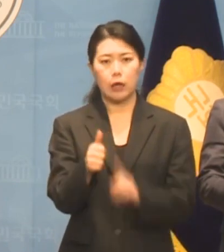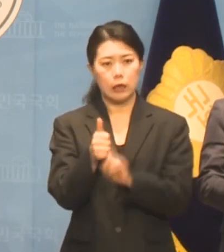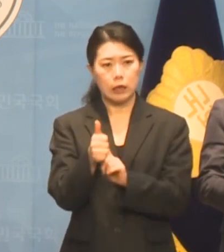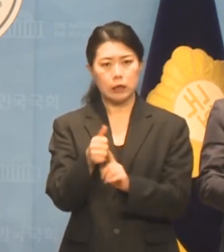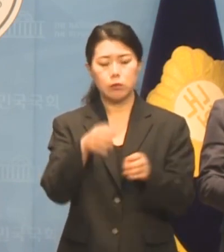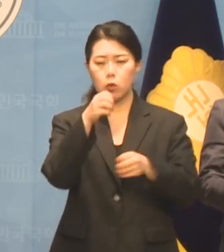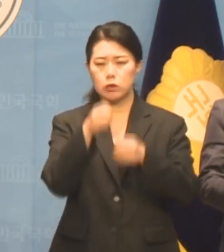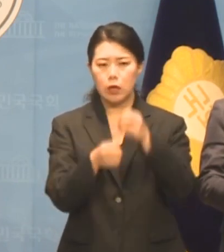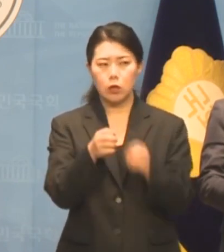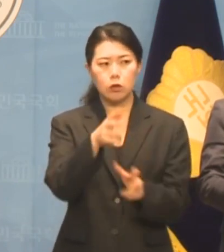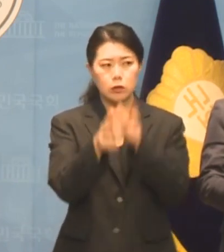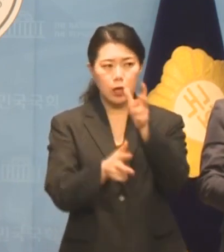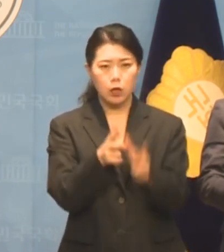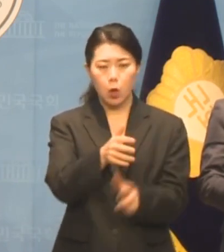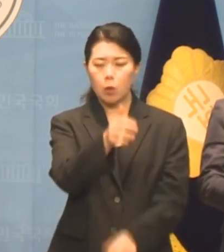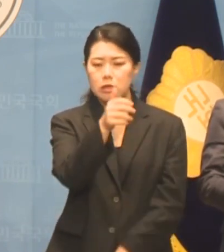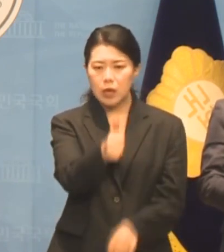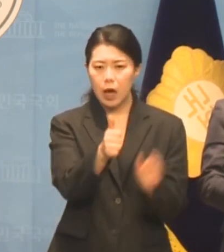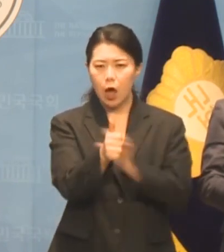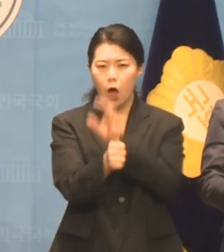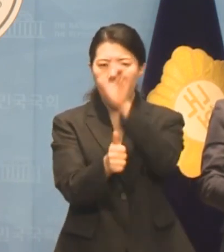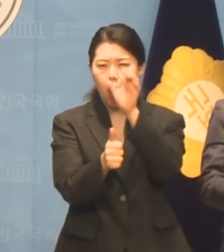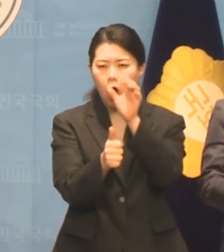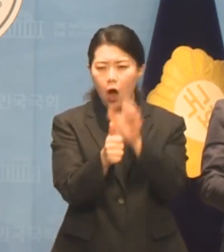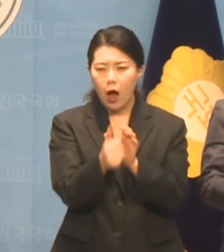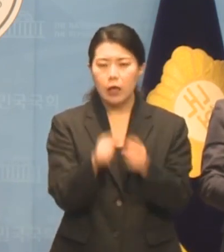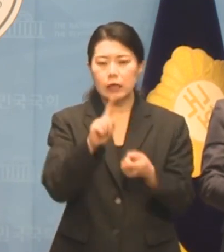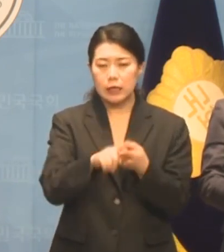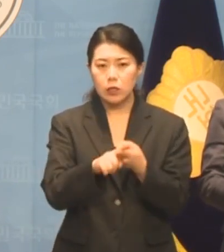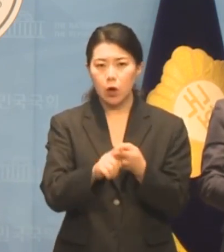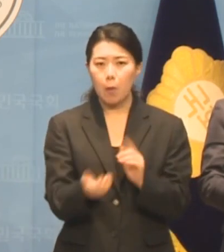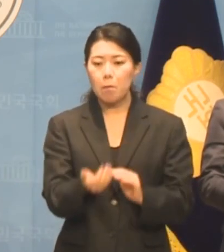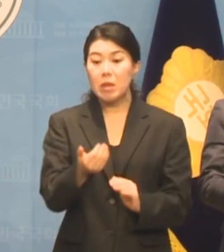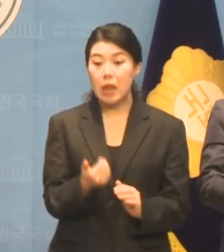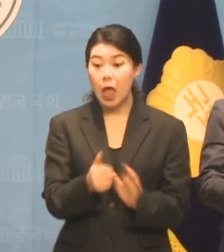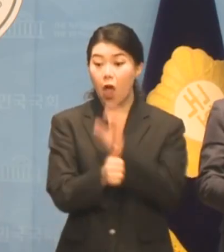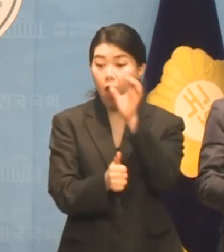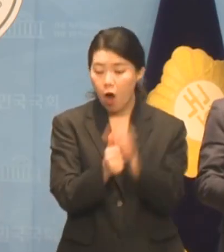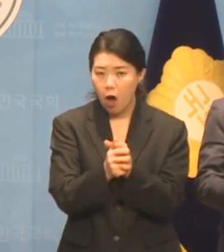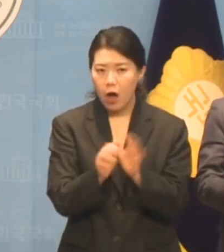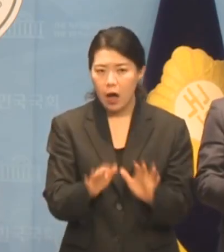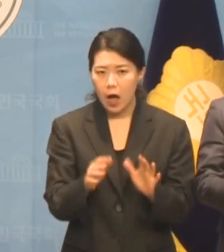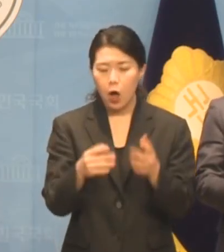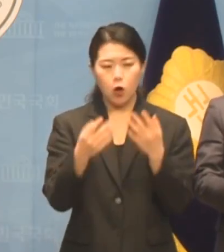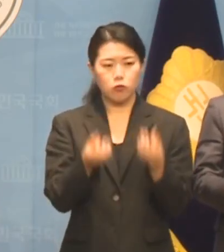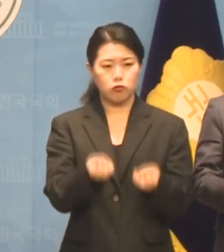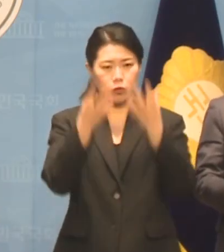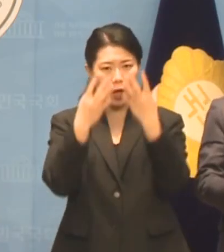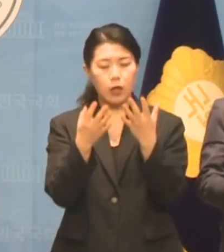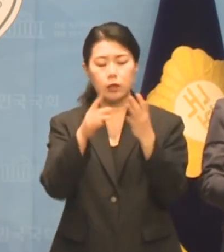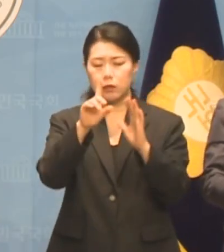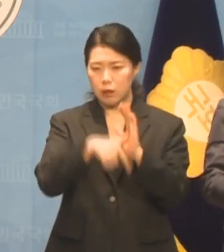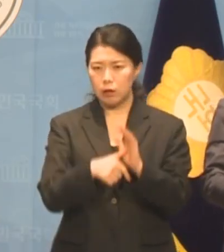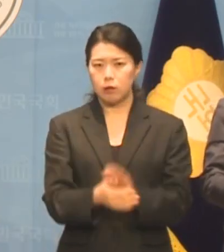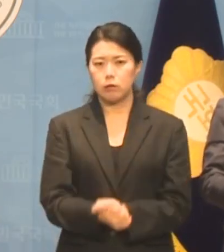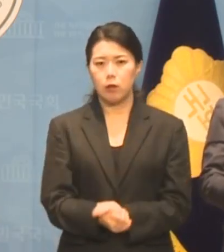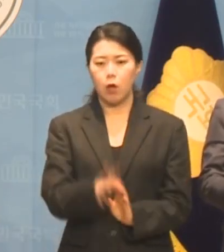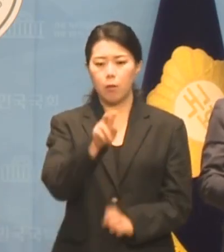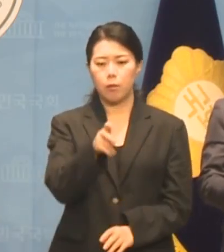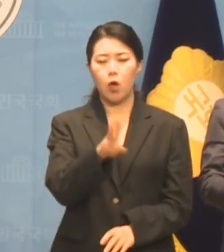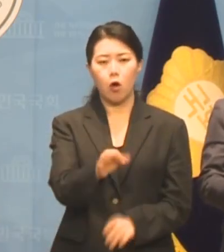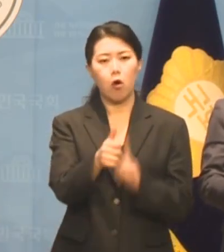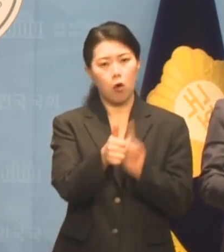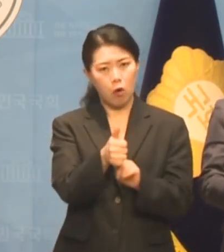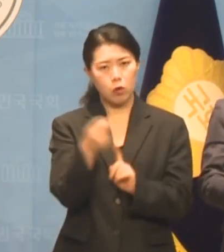창원 산업진흥원장에 내정된 것을 기념하는 축하 파티 자리에 명태균, 오세훈 시장